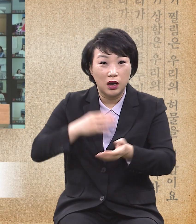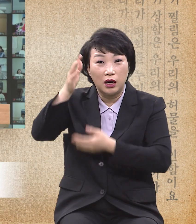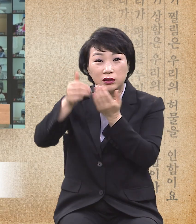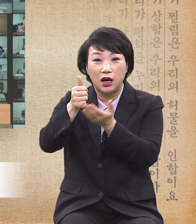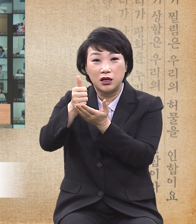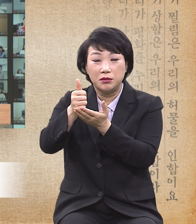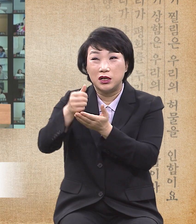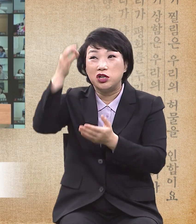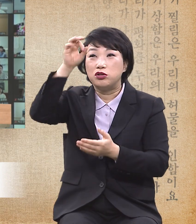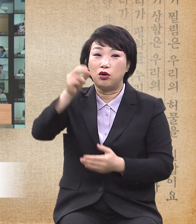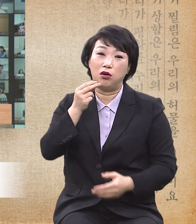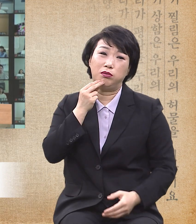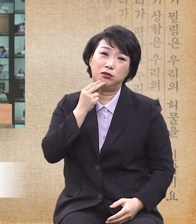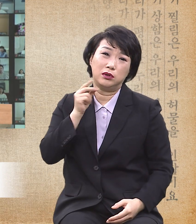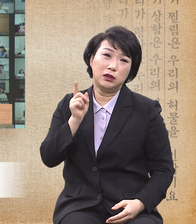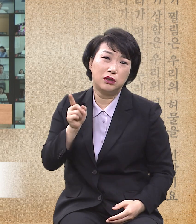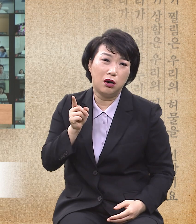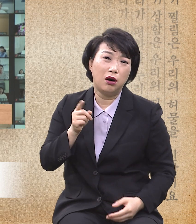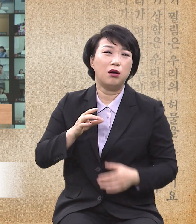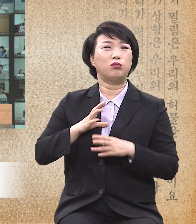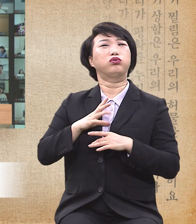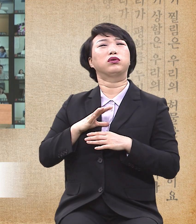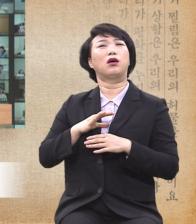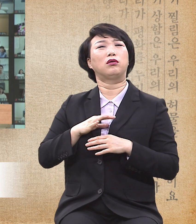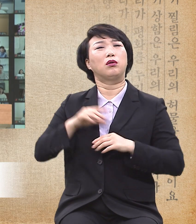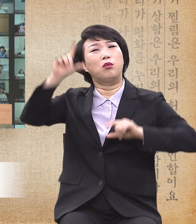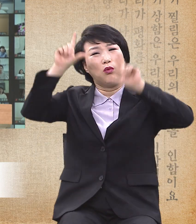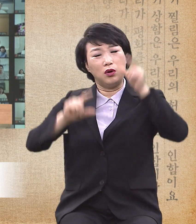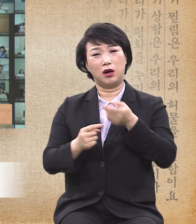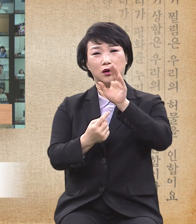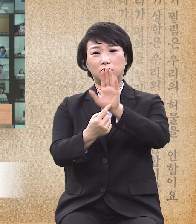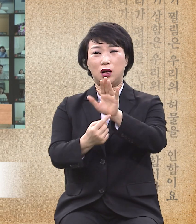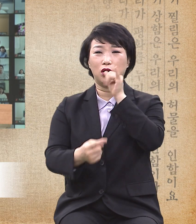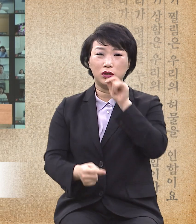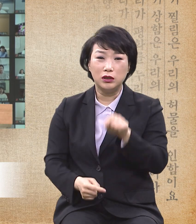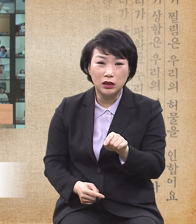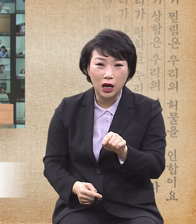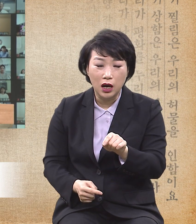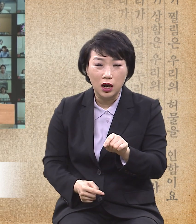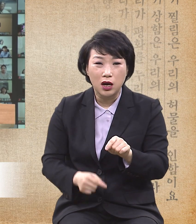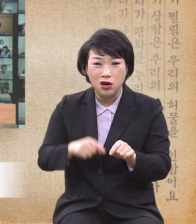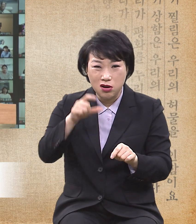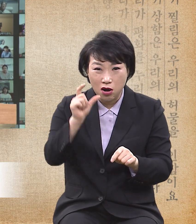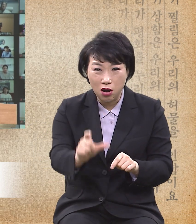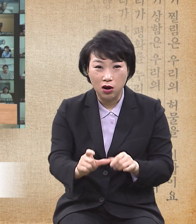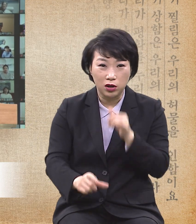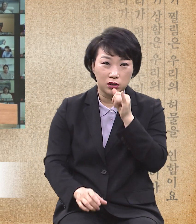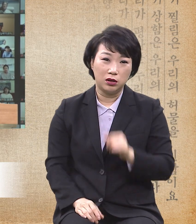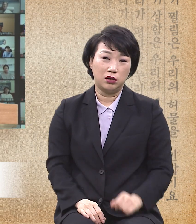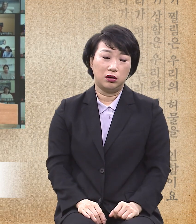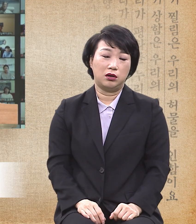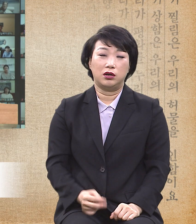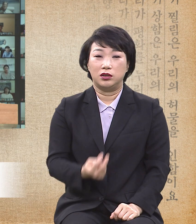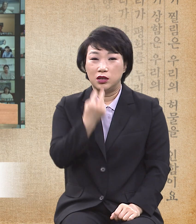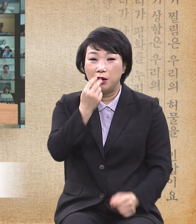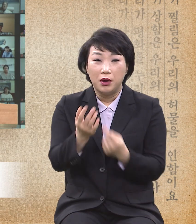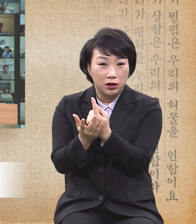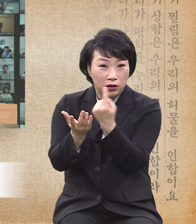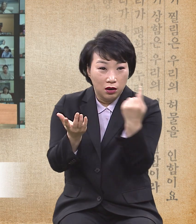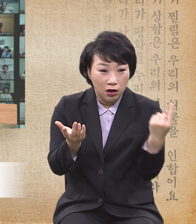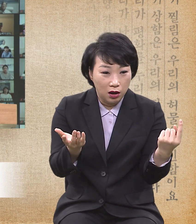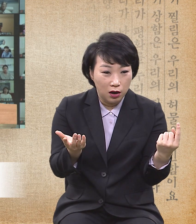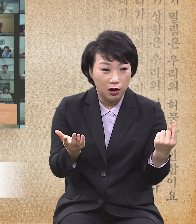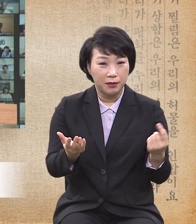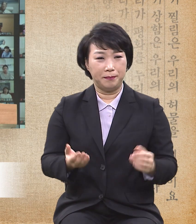하나님을 불인정하는 무서운 태도가 나온다. 그것이 굳어져 버려서 생명에서